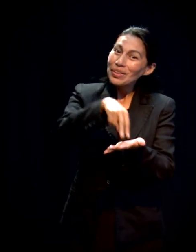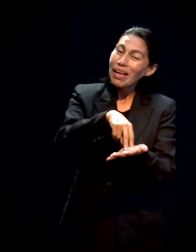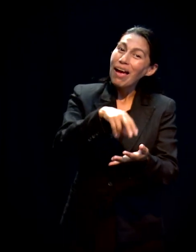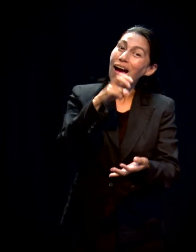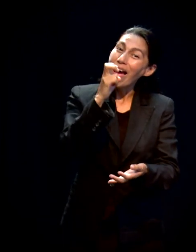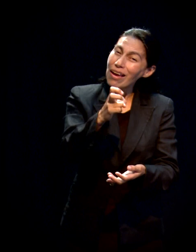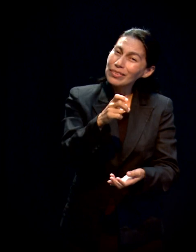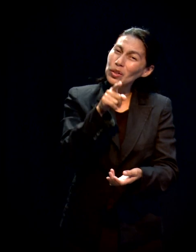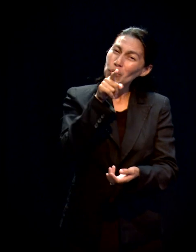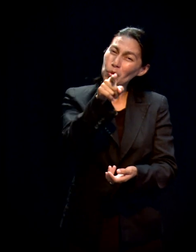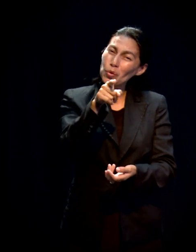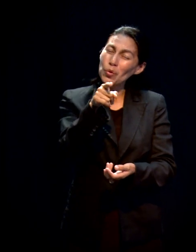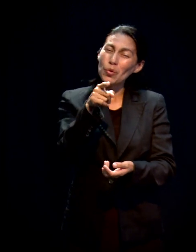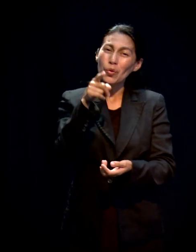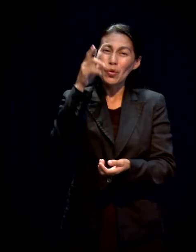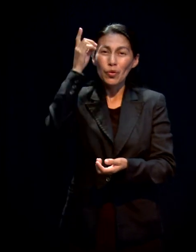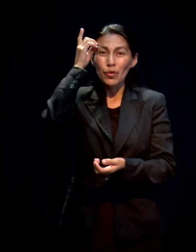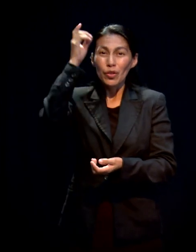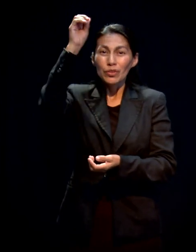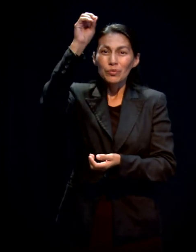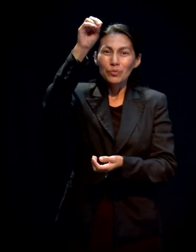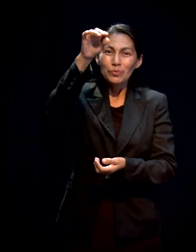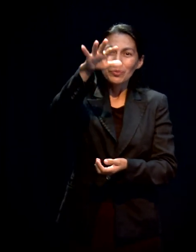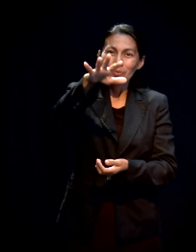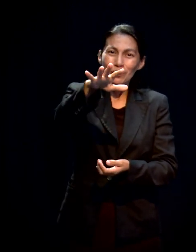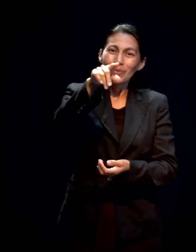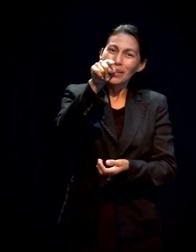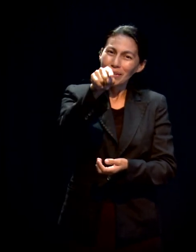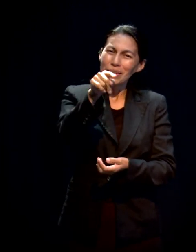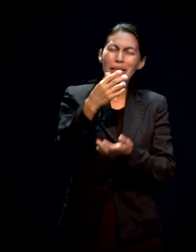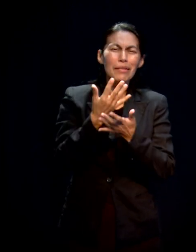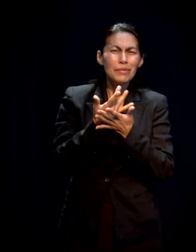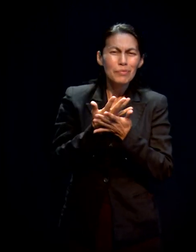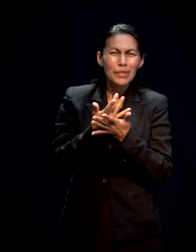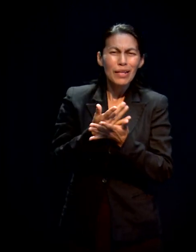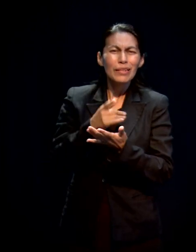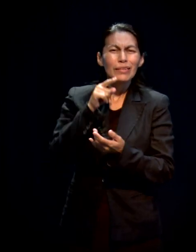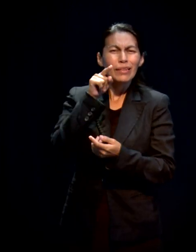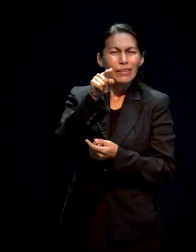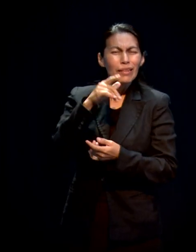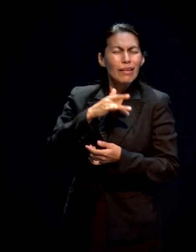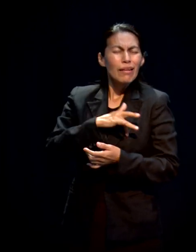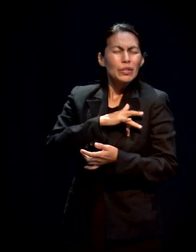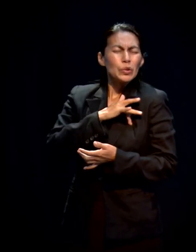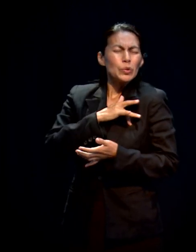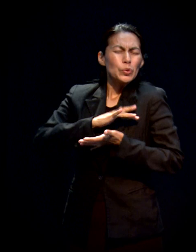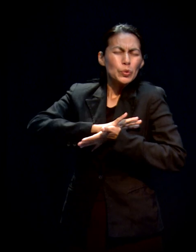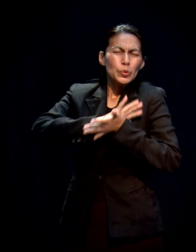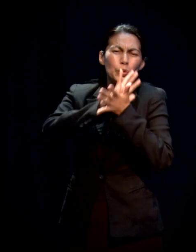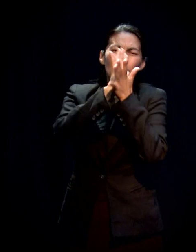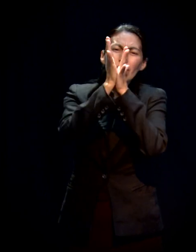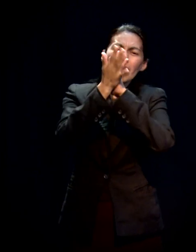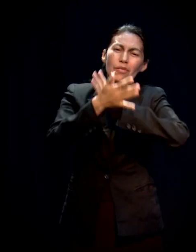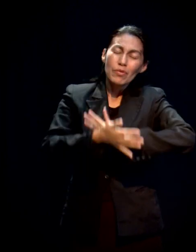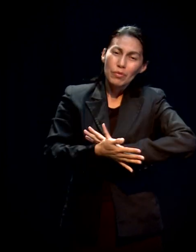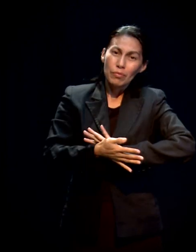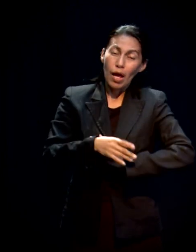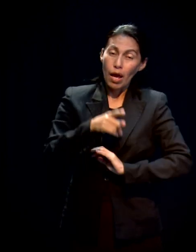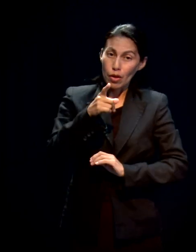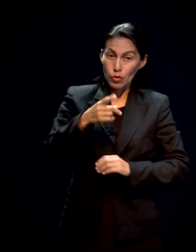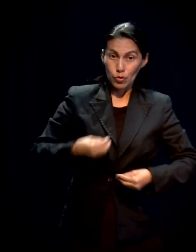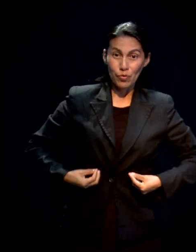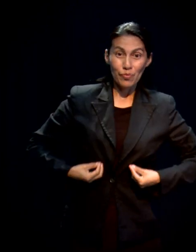deseo y esta esperanza en ti ya el día de hoy y quiere transformar tu vida